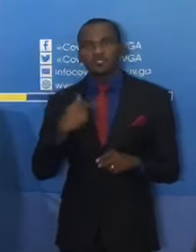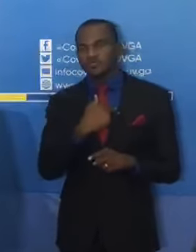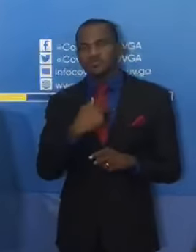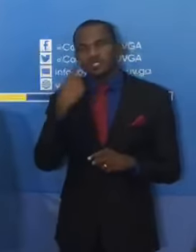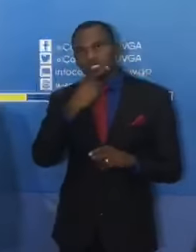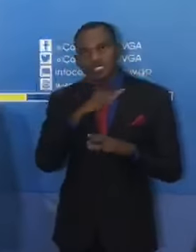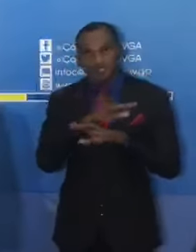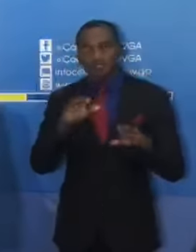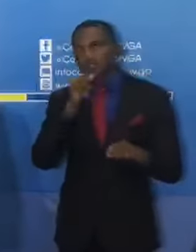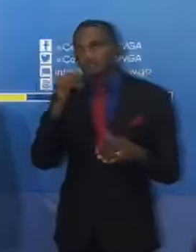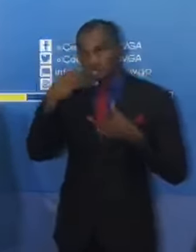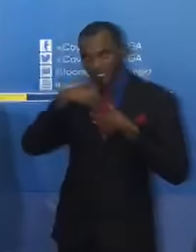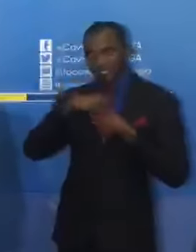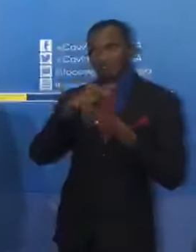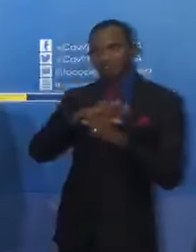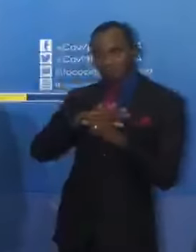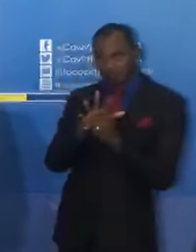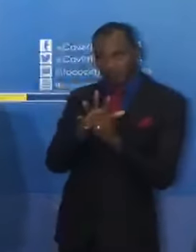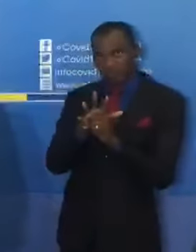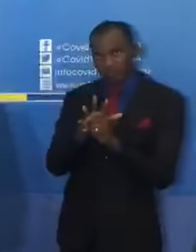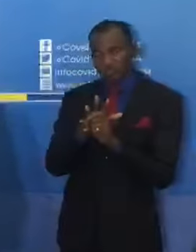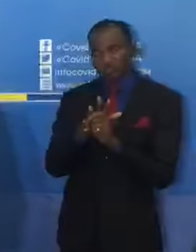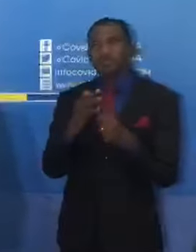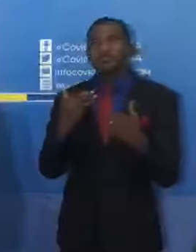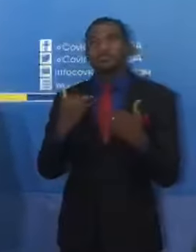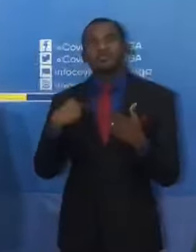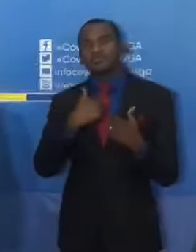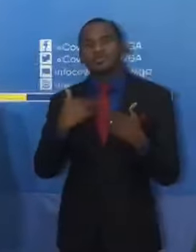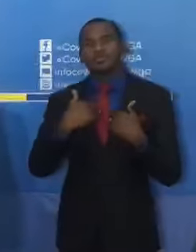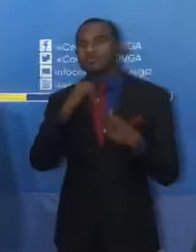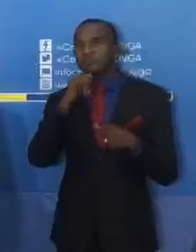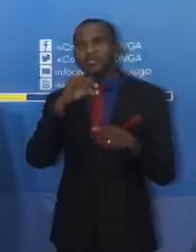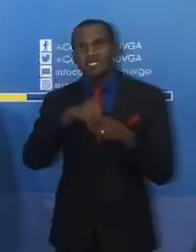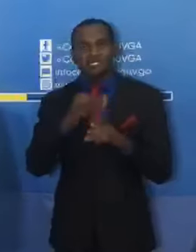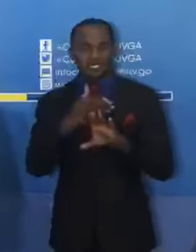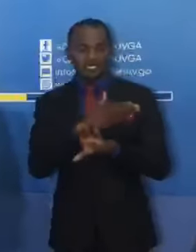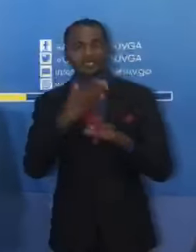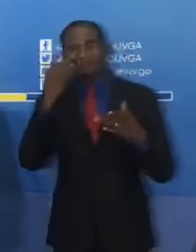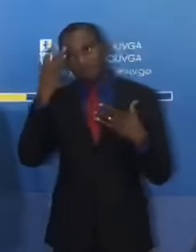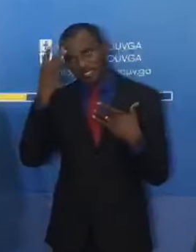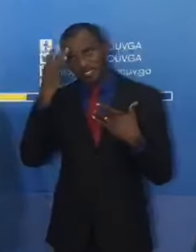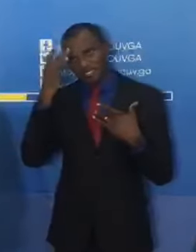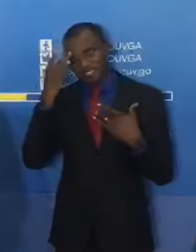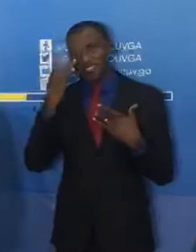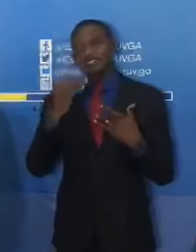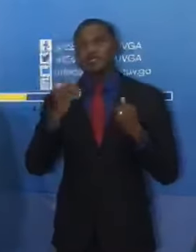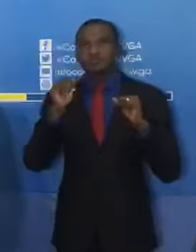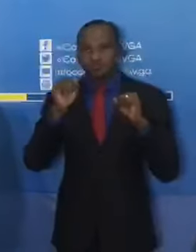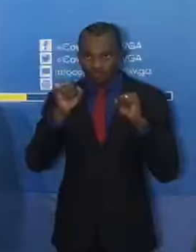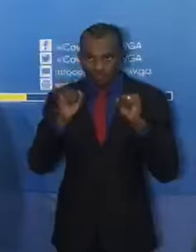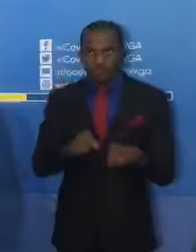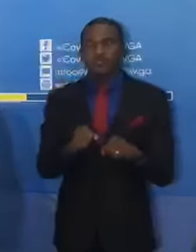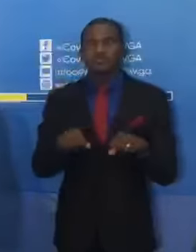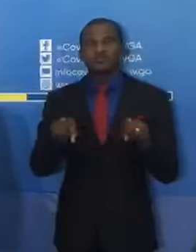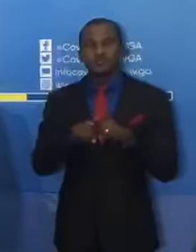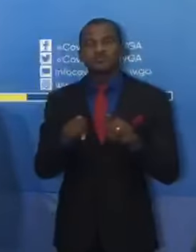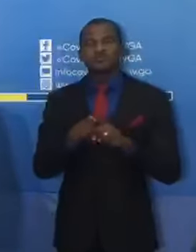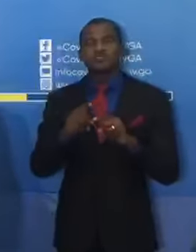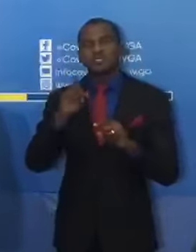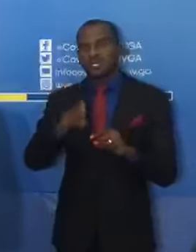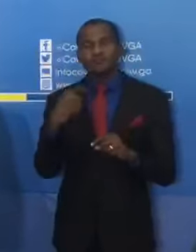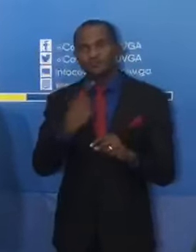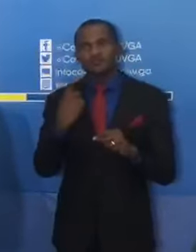pas porteurs, les personnes qui ne sont pas porteuses de ces comorbidités puissent porter systématiquement